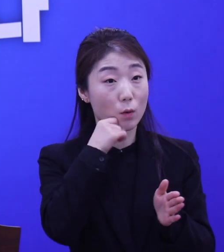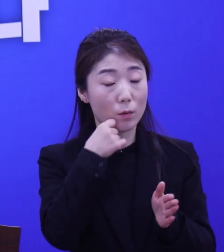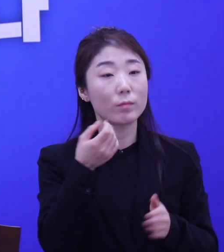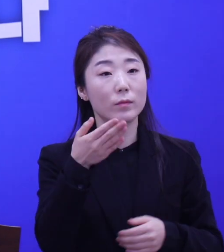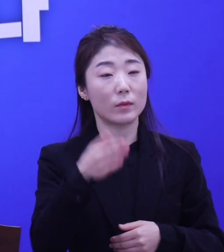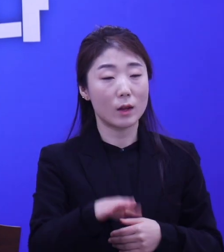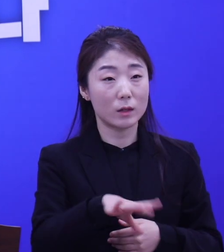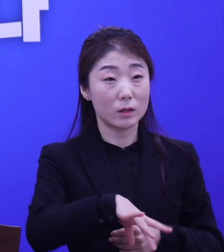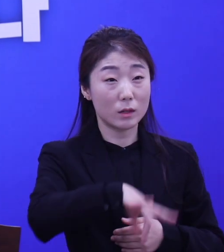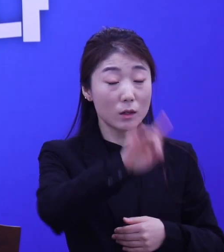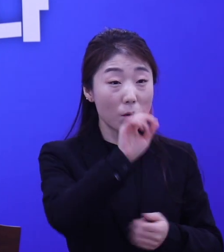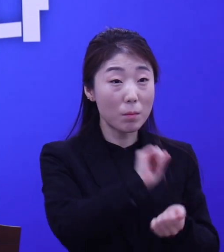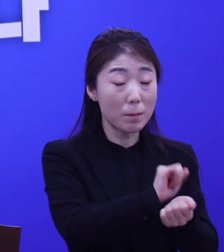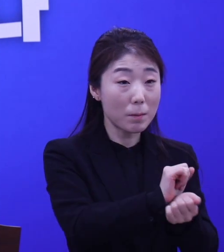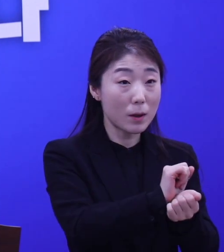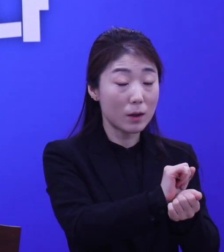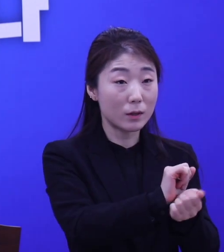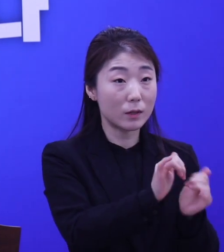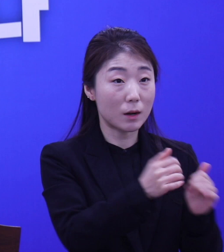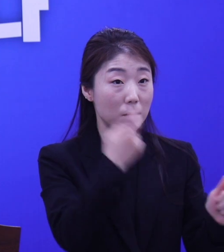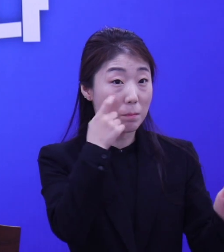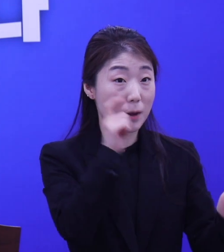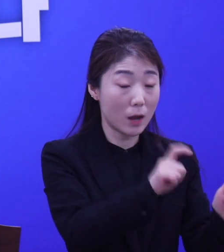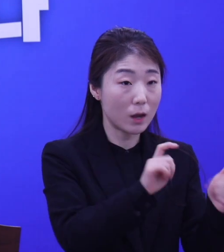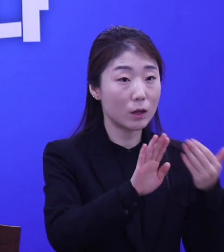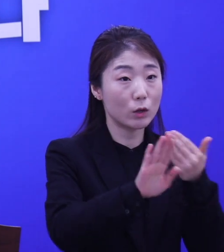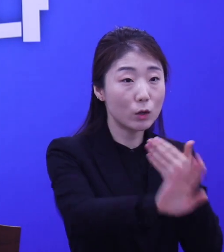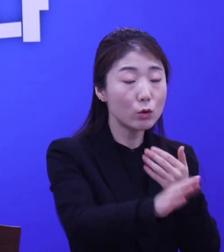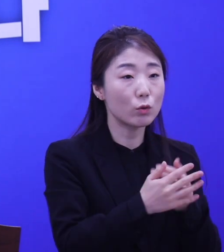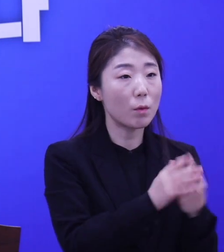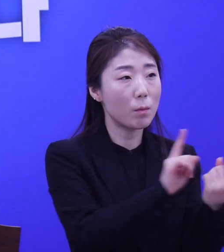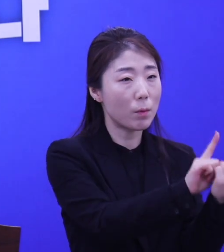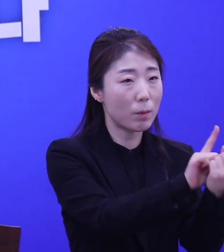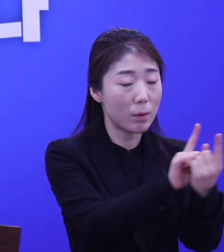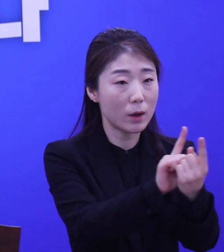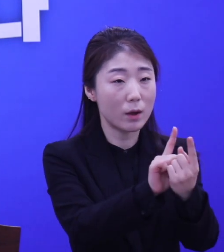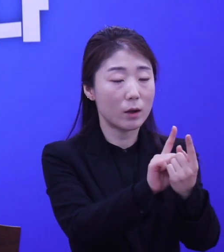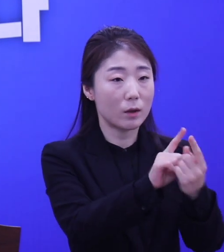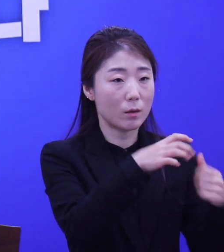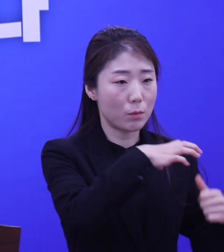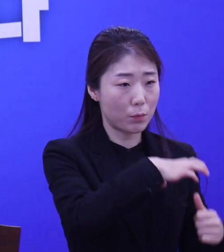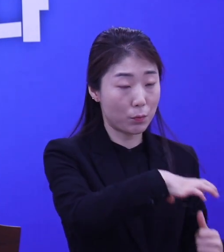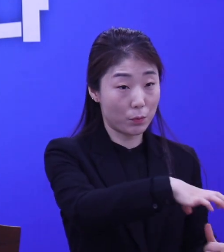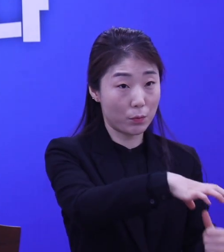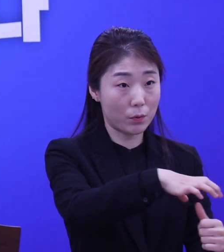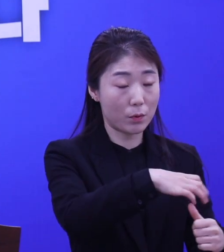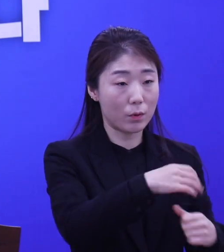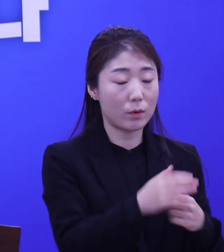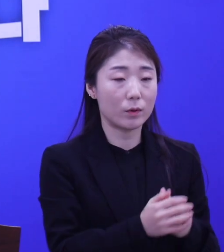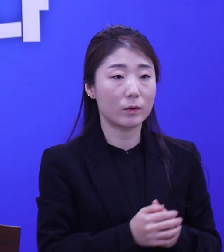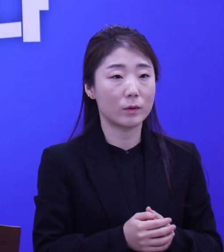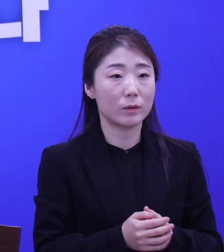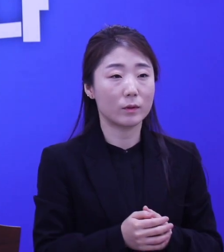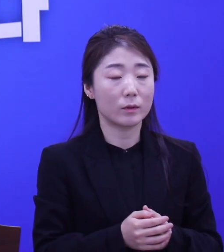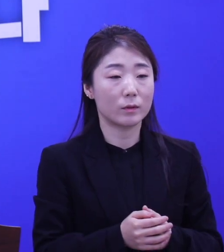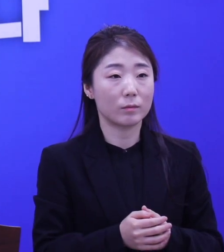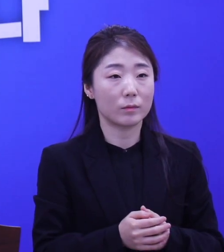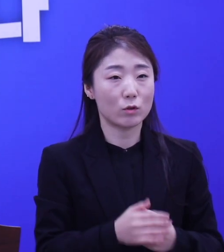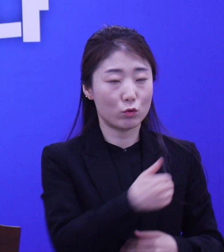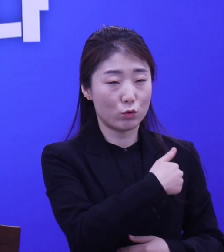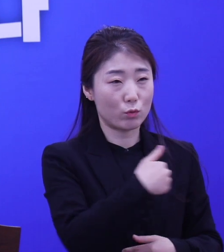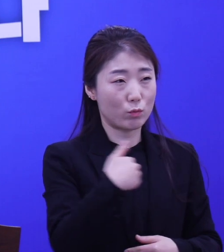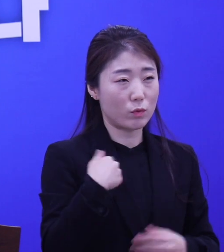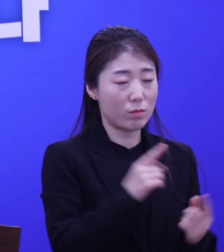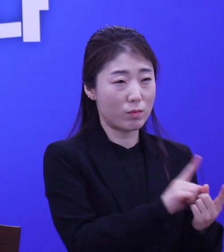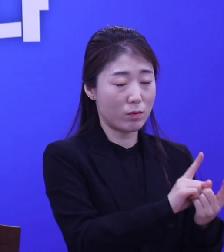확진자 발생 시 접촉자와 검사 대상자 범위를 조기에 폭넓게 잡았던 것이 지역 확산을 막는